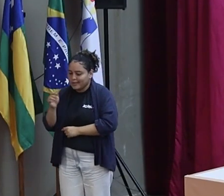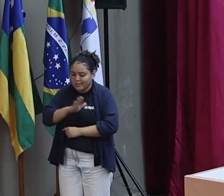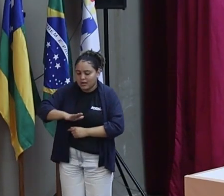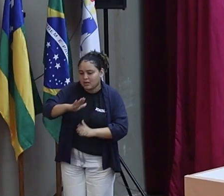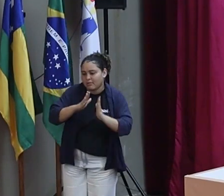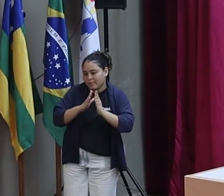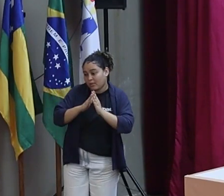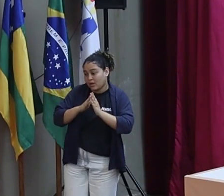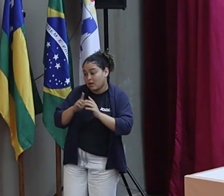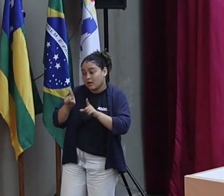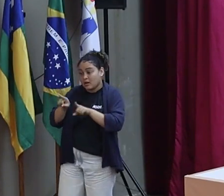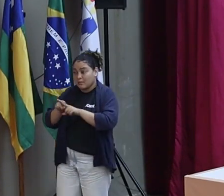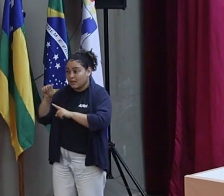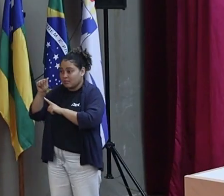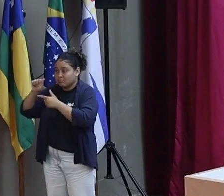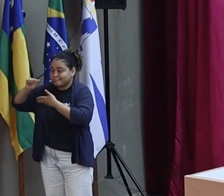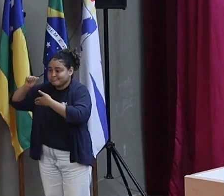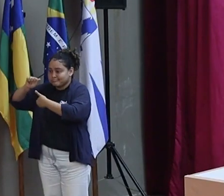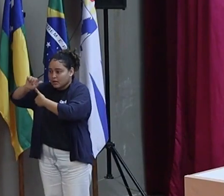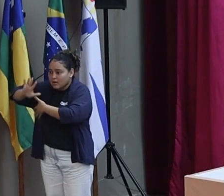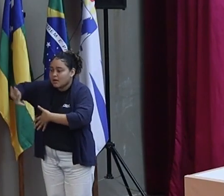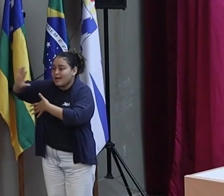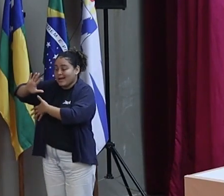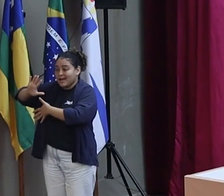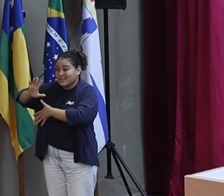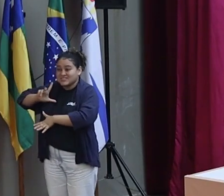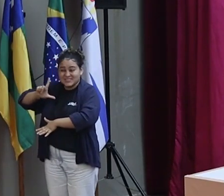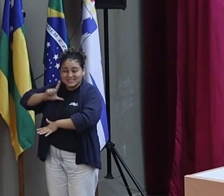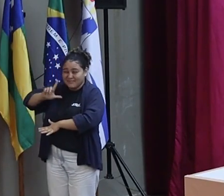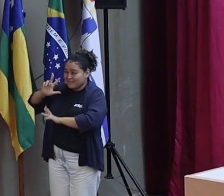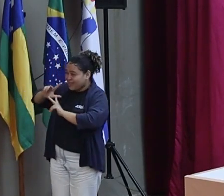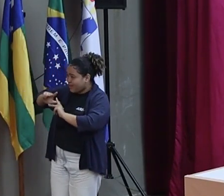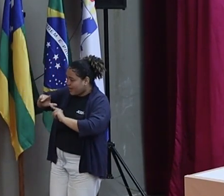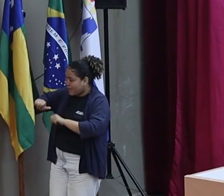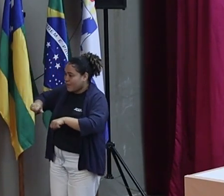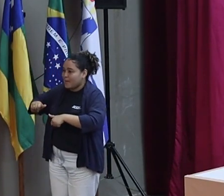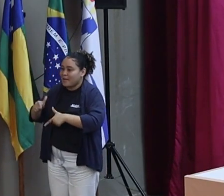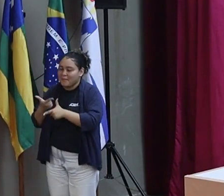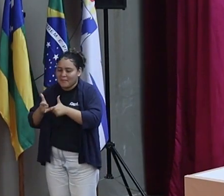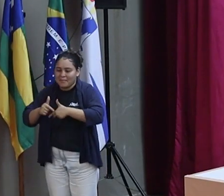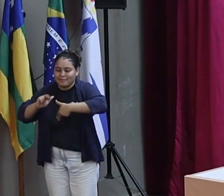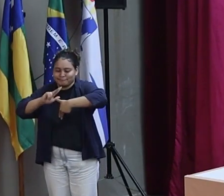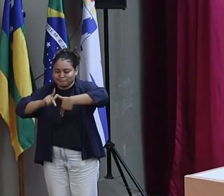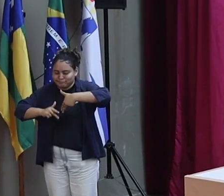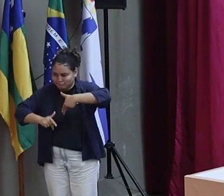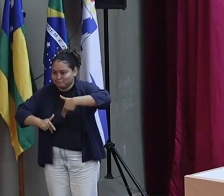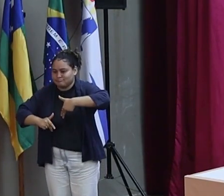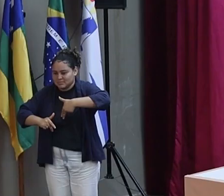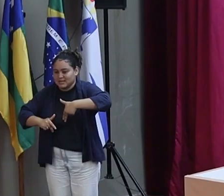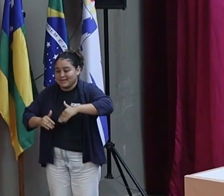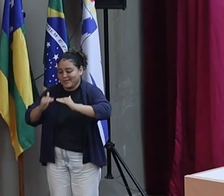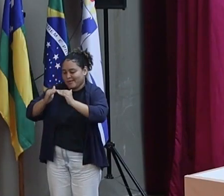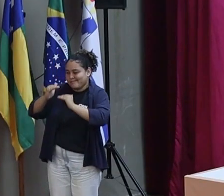questão na América Latina, principalmente, né? A questão do racial, ela vem intensificar essa distribuição desigual, né? Por